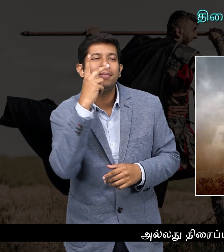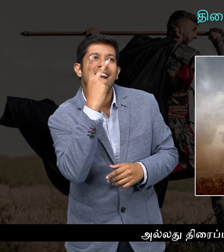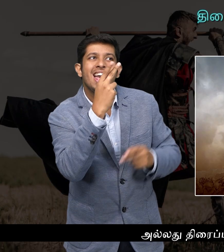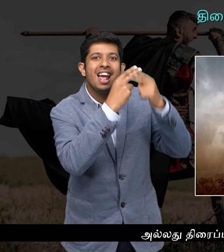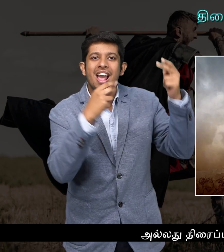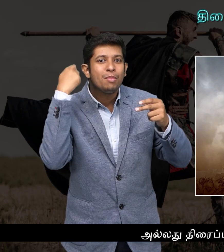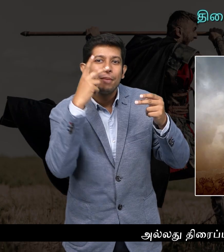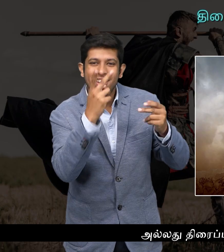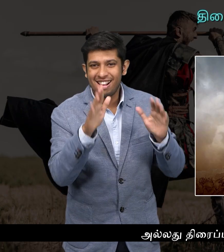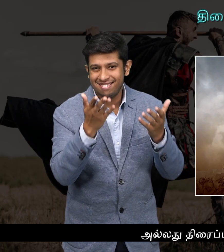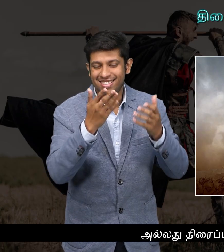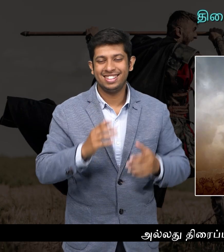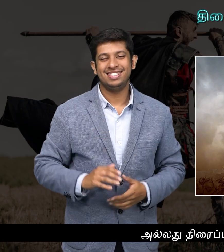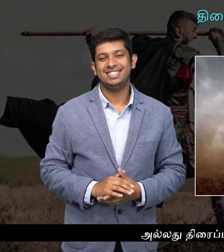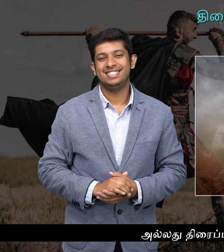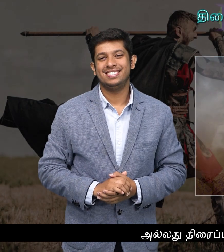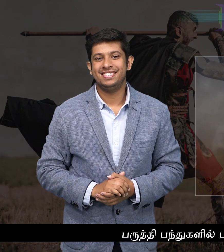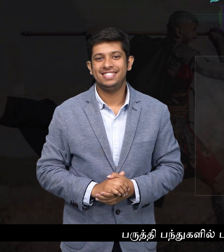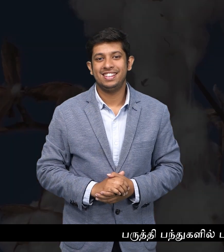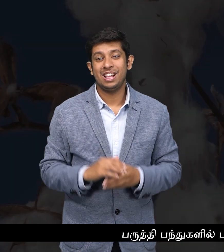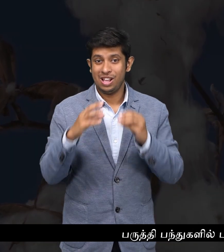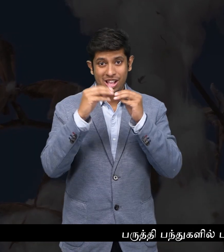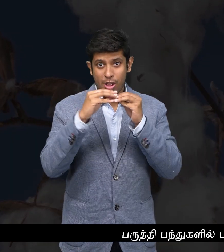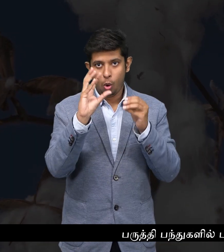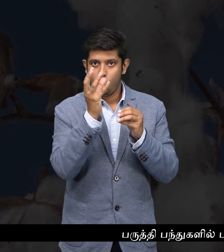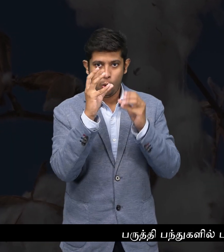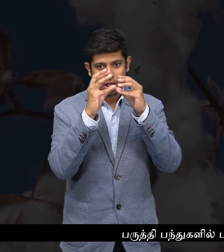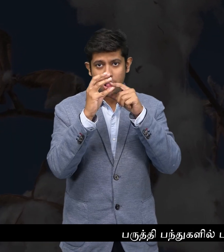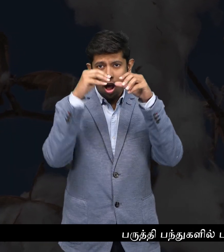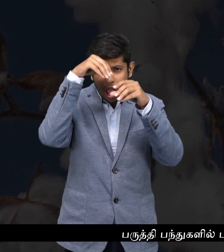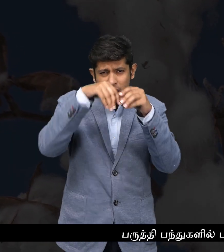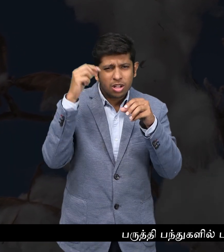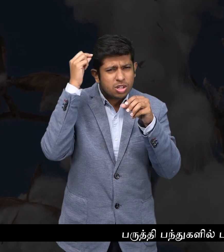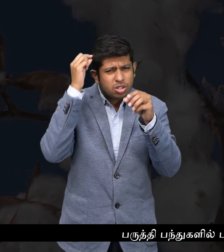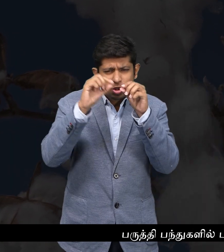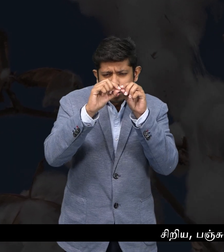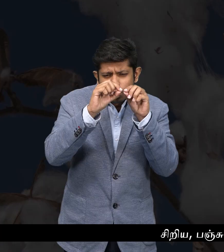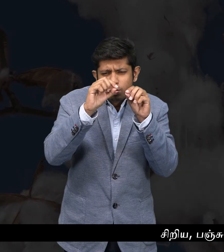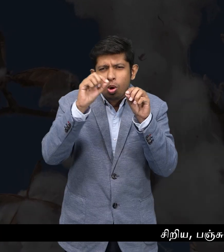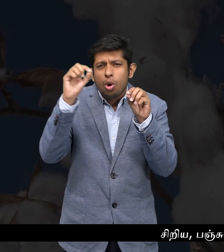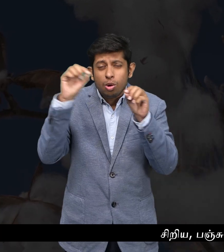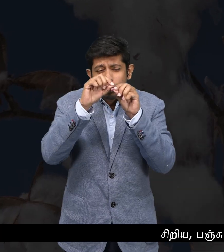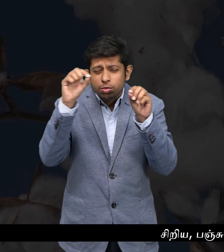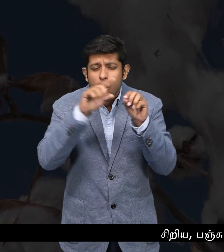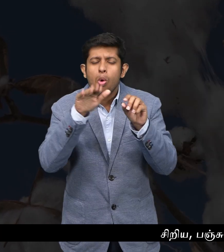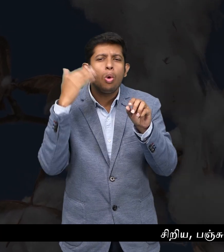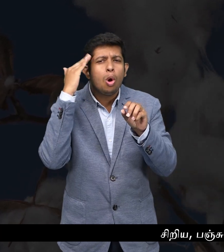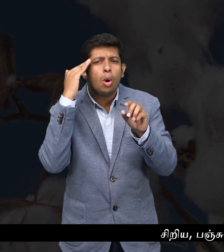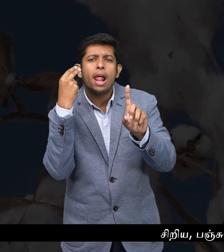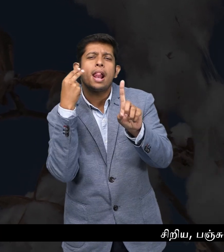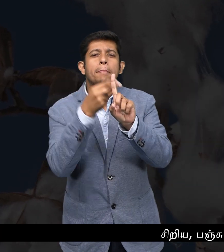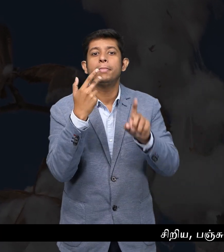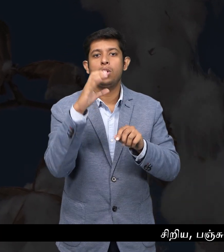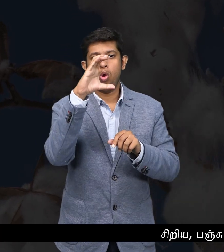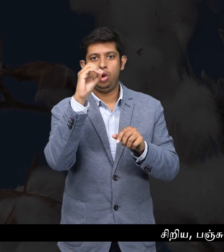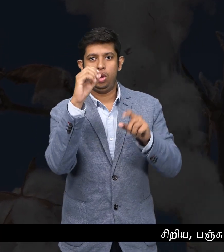பருத்தி இலைகள் எனப்படும் சிறிய பஞ்சு பஞ்சாக இருக்கும். பருத்தி காய்கள் முதிர்ந்தவுடன் அவை வெடித்து